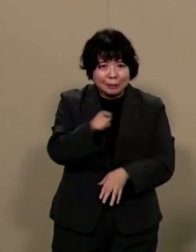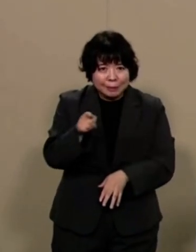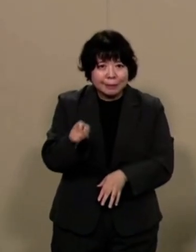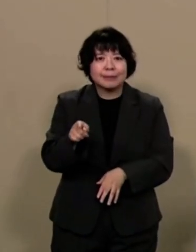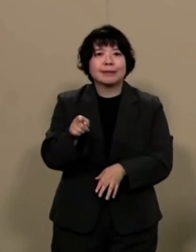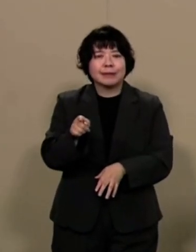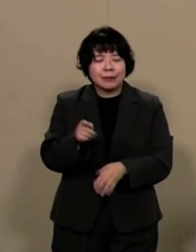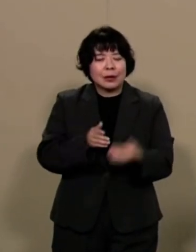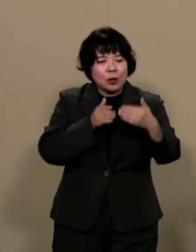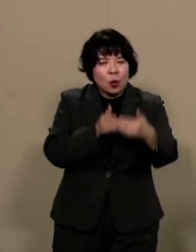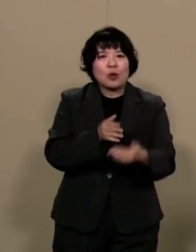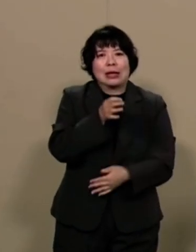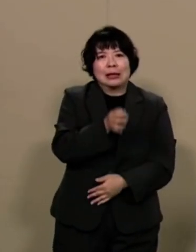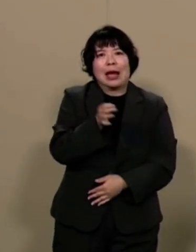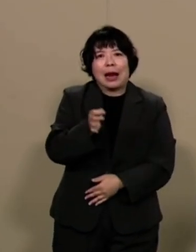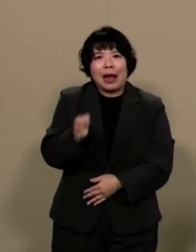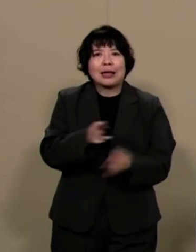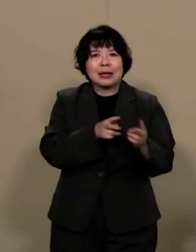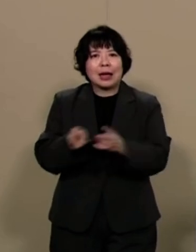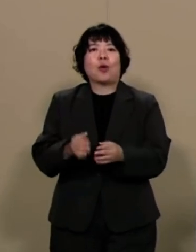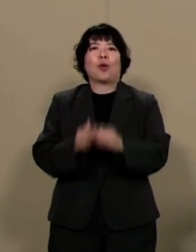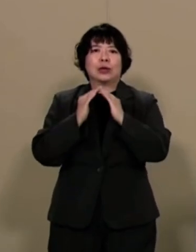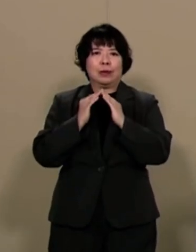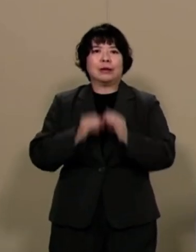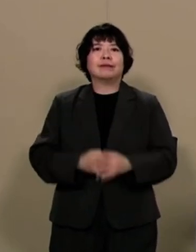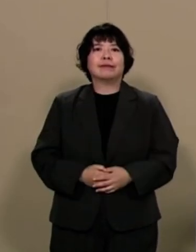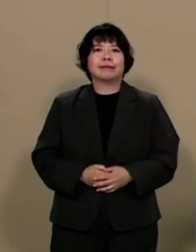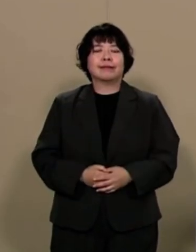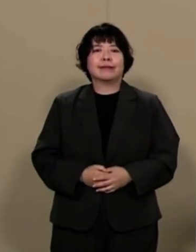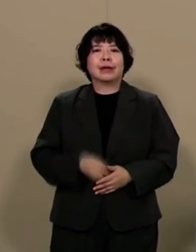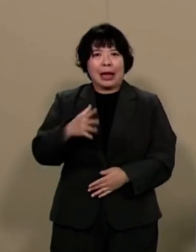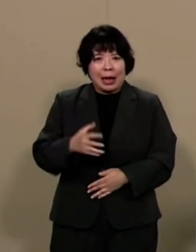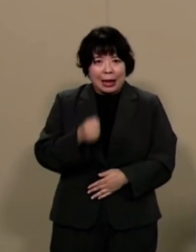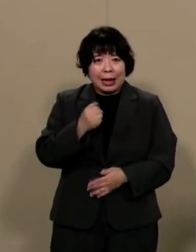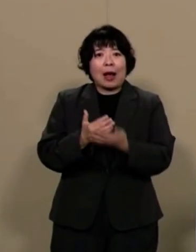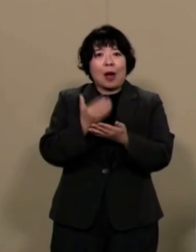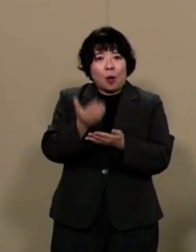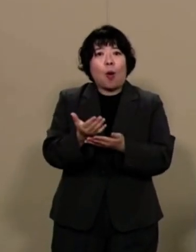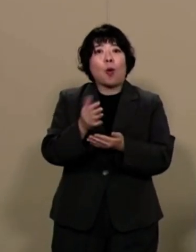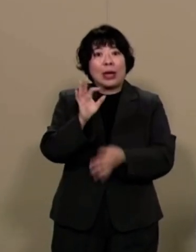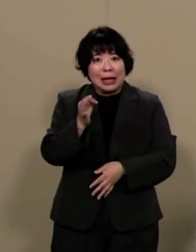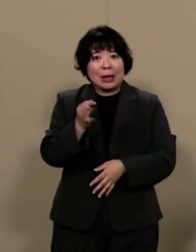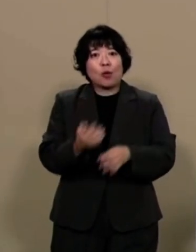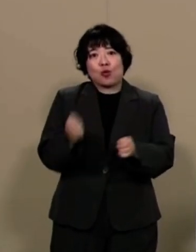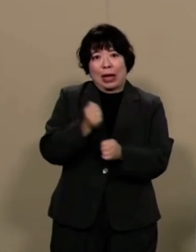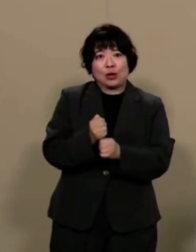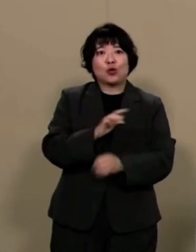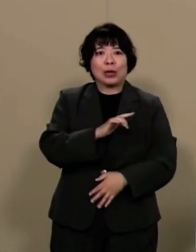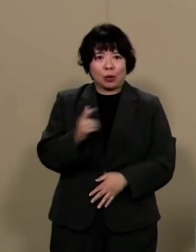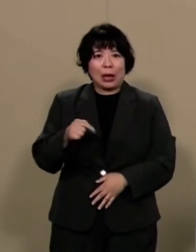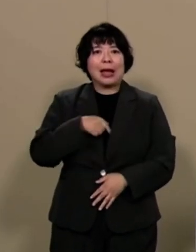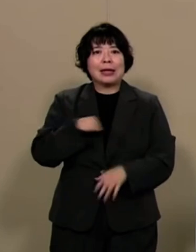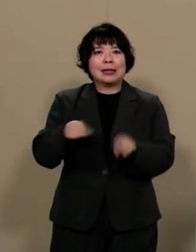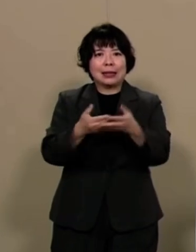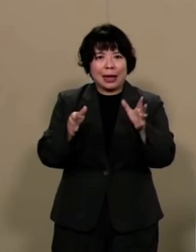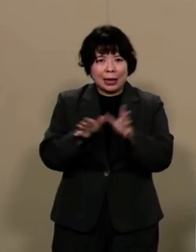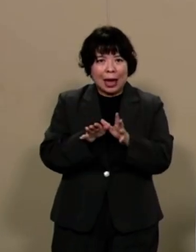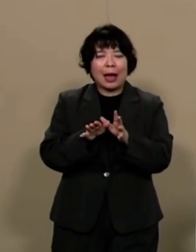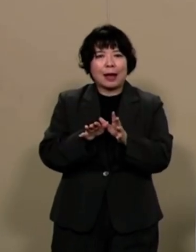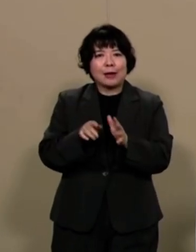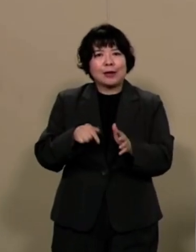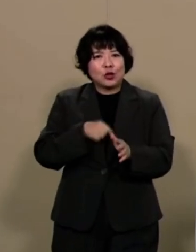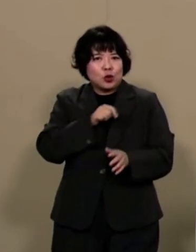な直接支払い制度を構築します一括交付金の復活などで自治体が自主的に行動